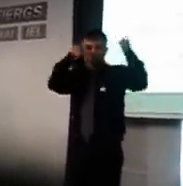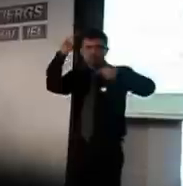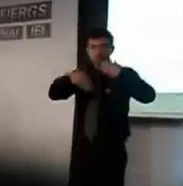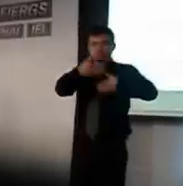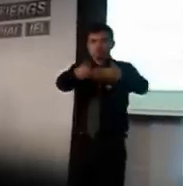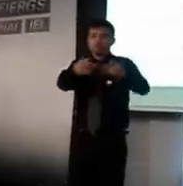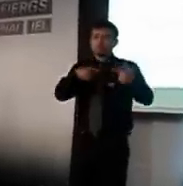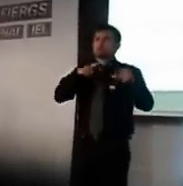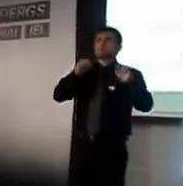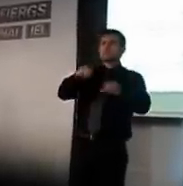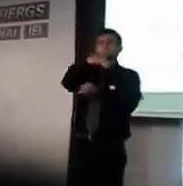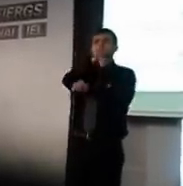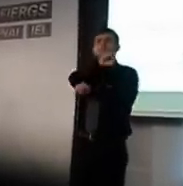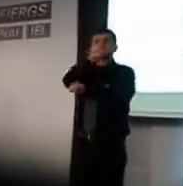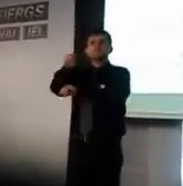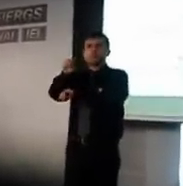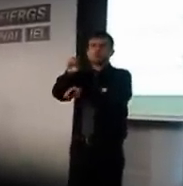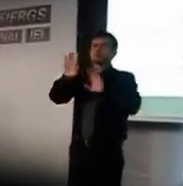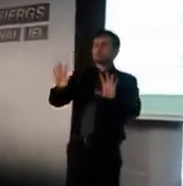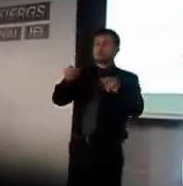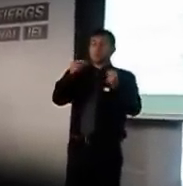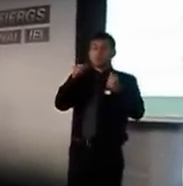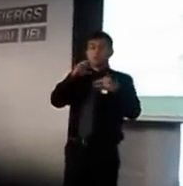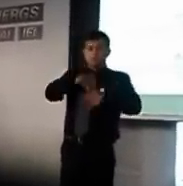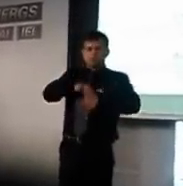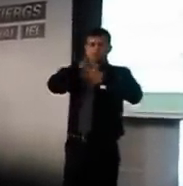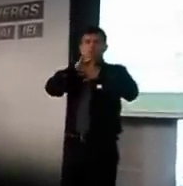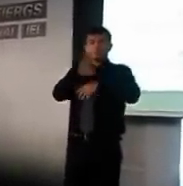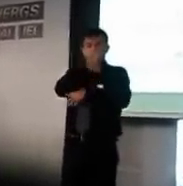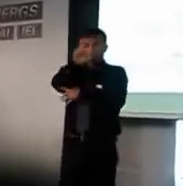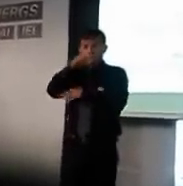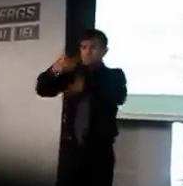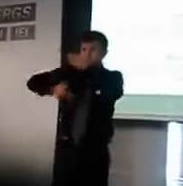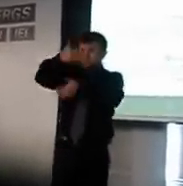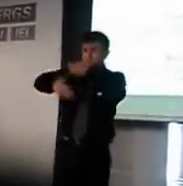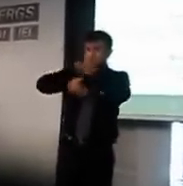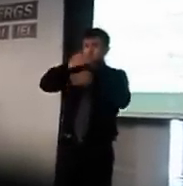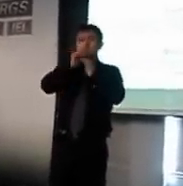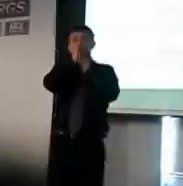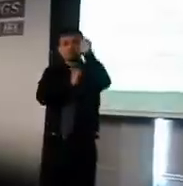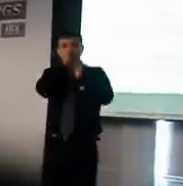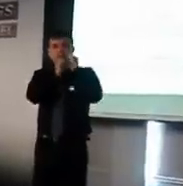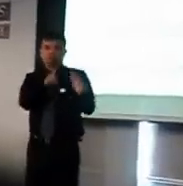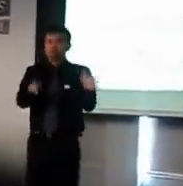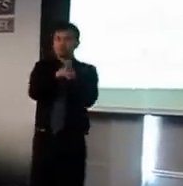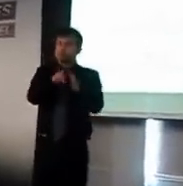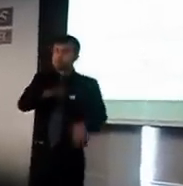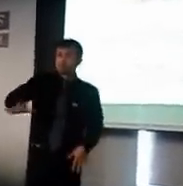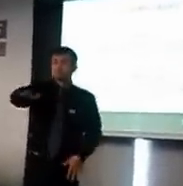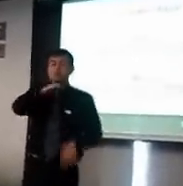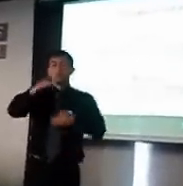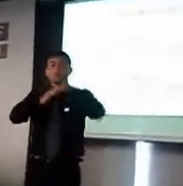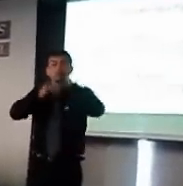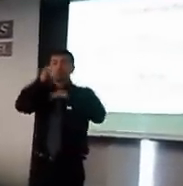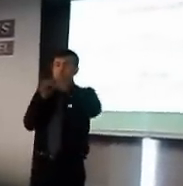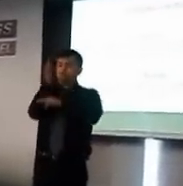Do sistema que é liderar, representar e desenvolver o setor industrial na construção do futuro